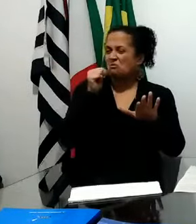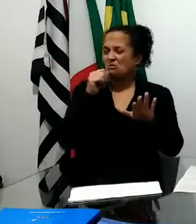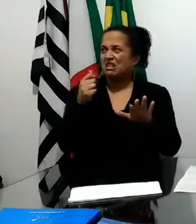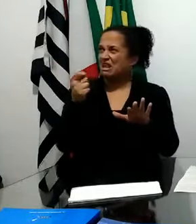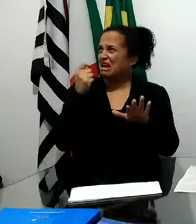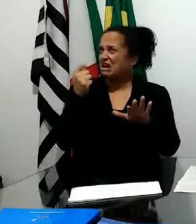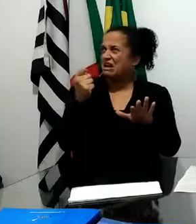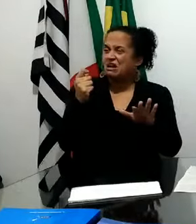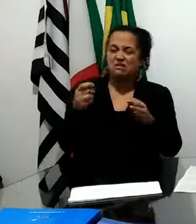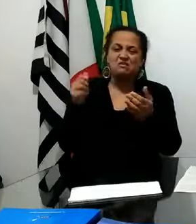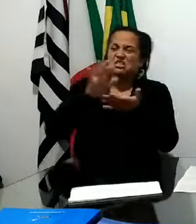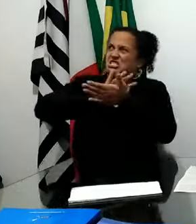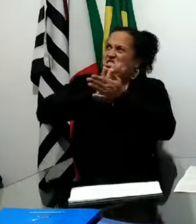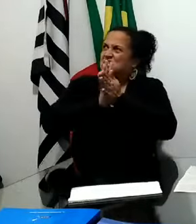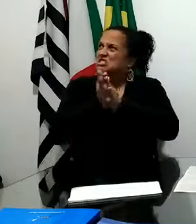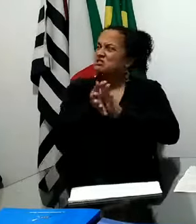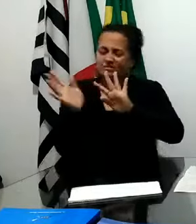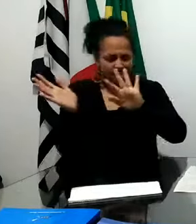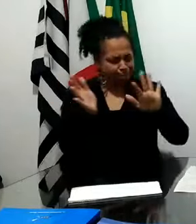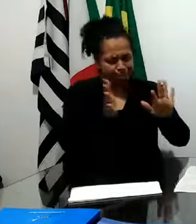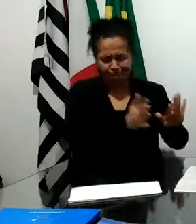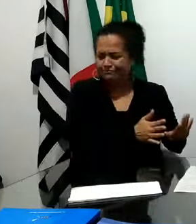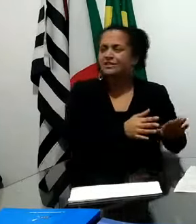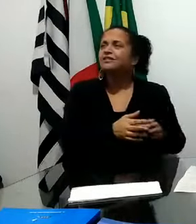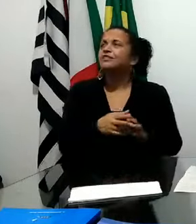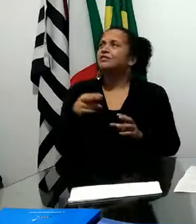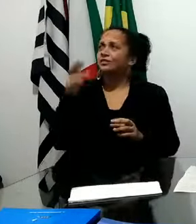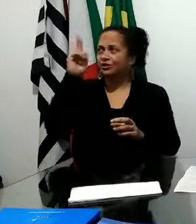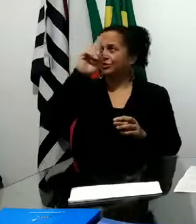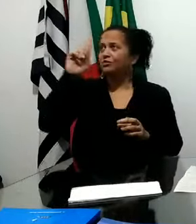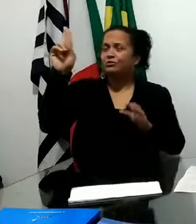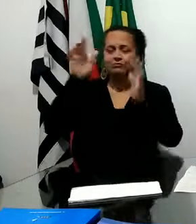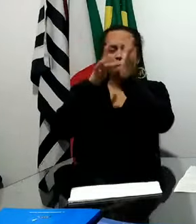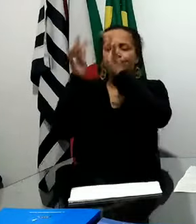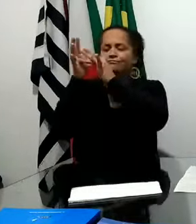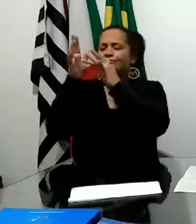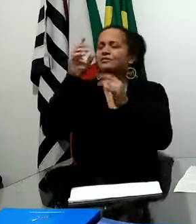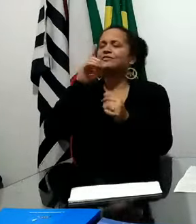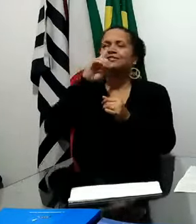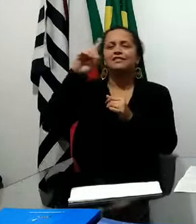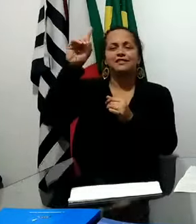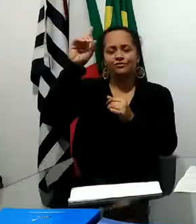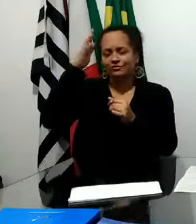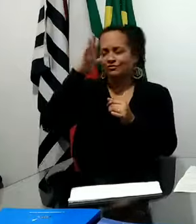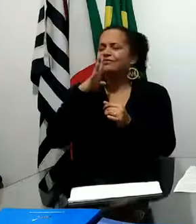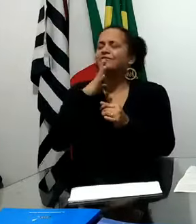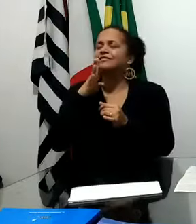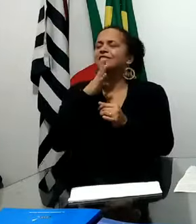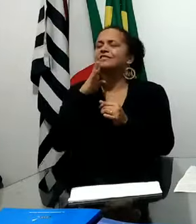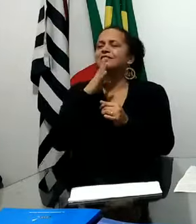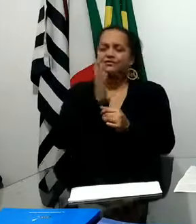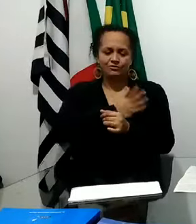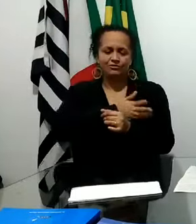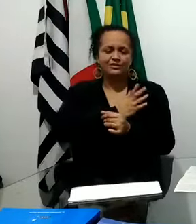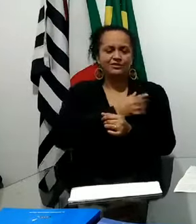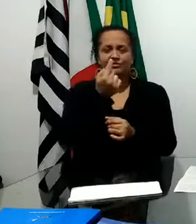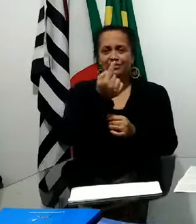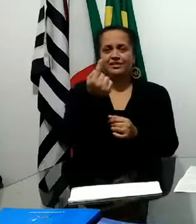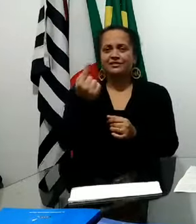avarentos, egoístas. Pai, em nome de Jesus, o Senhor conhece o coração de cada um dos homens e mulheres que estão constituídos de